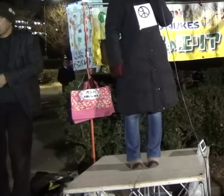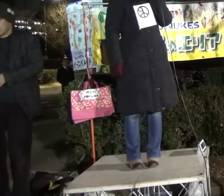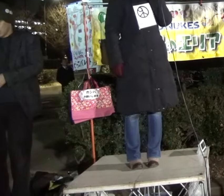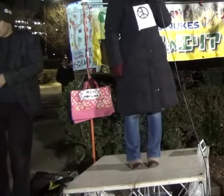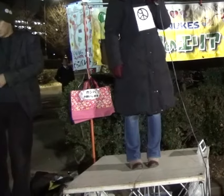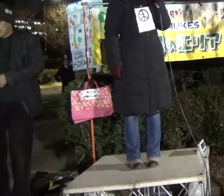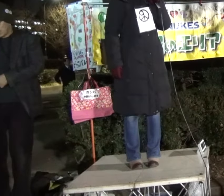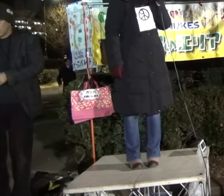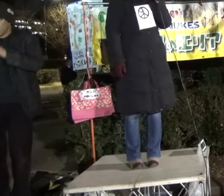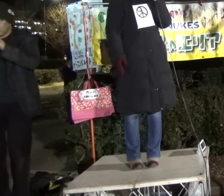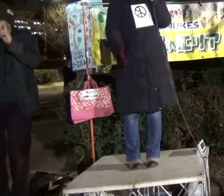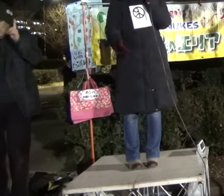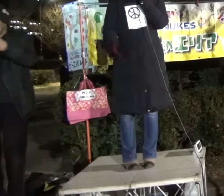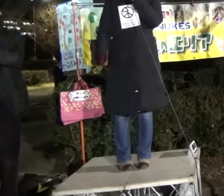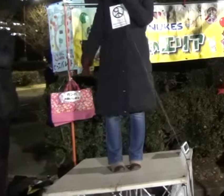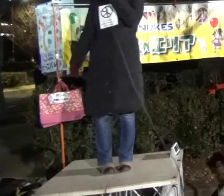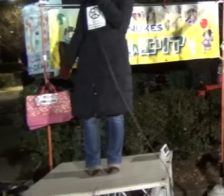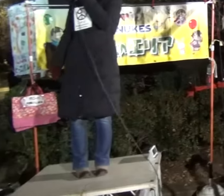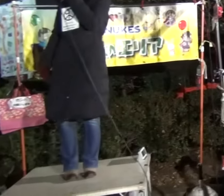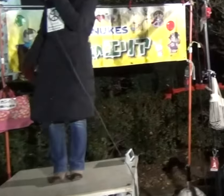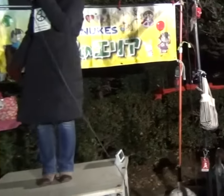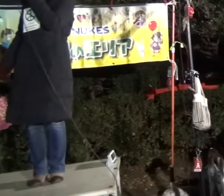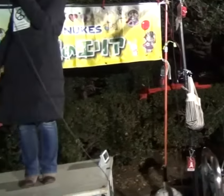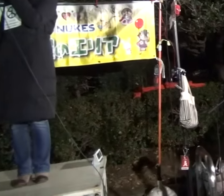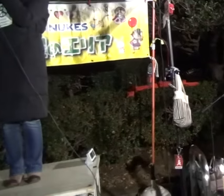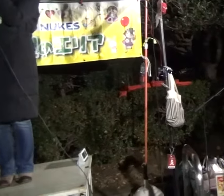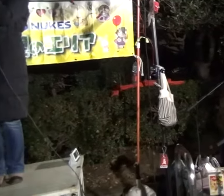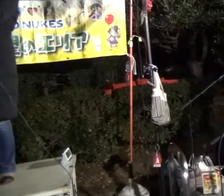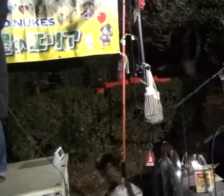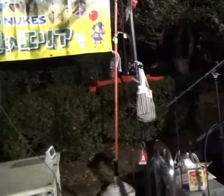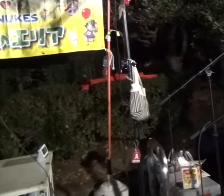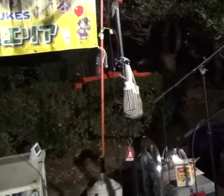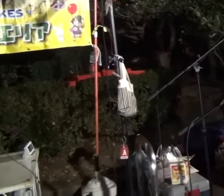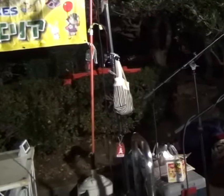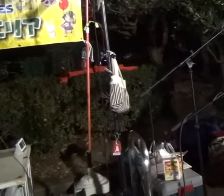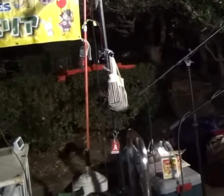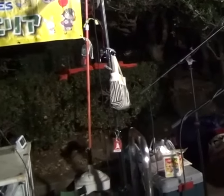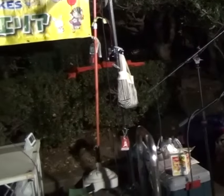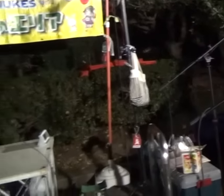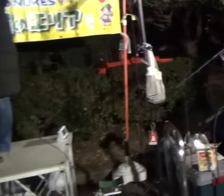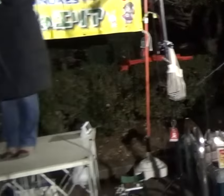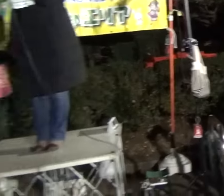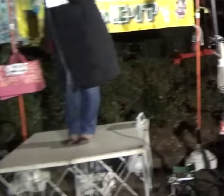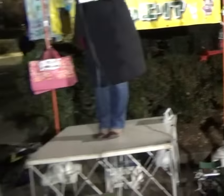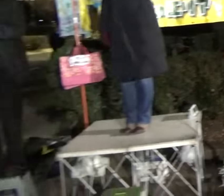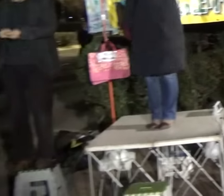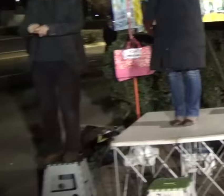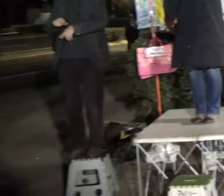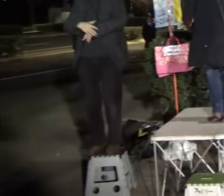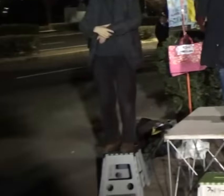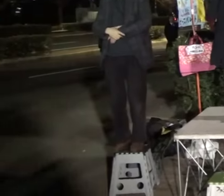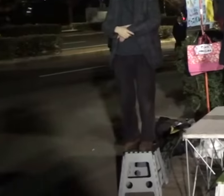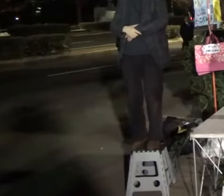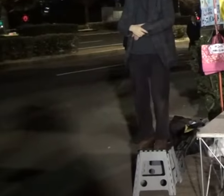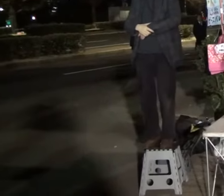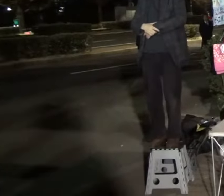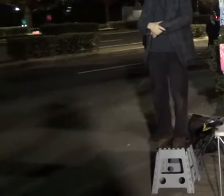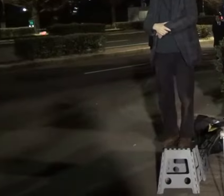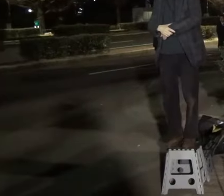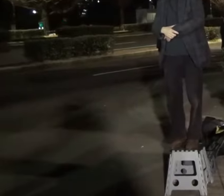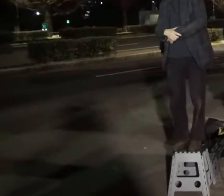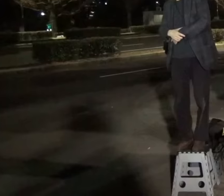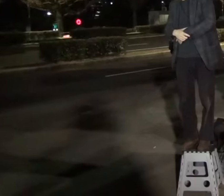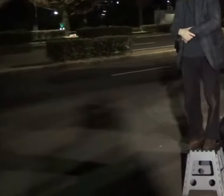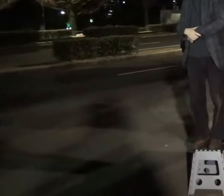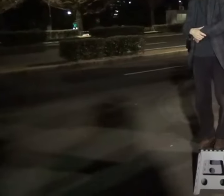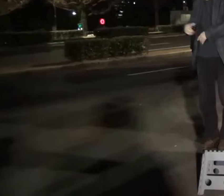願いします。はい、手話通訳は杉本さんです。よろしくお願いします。